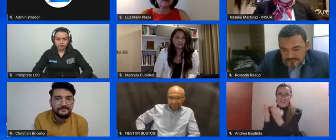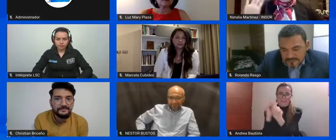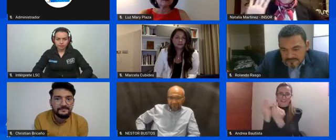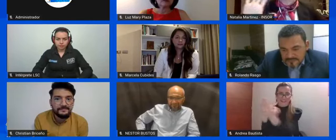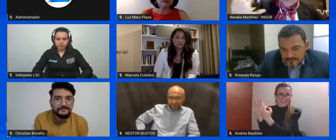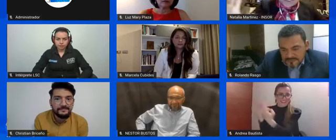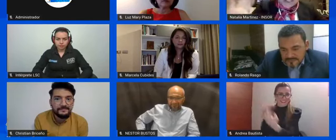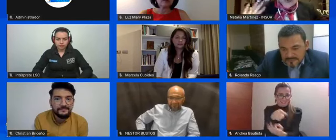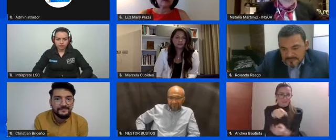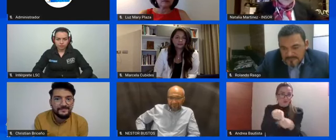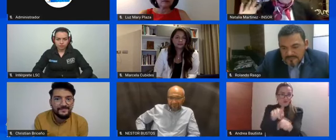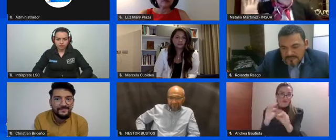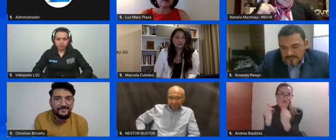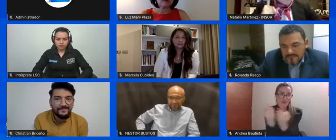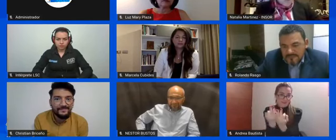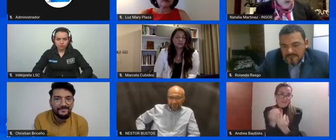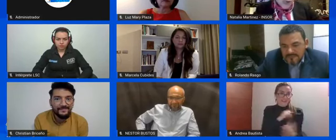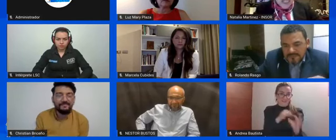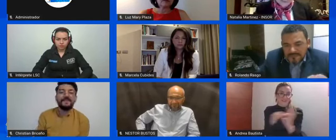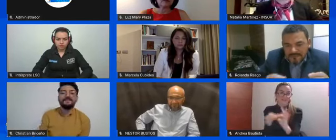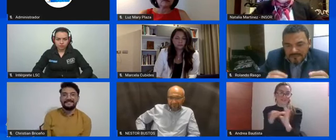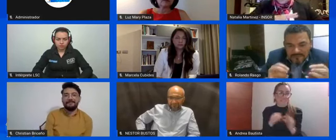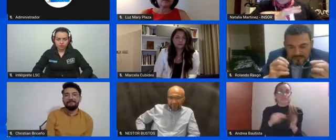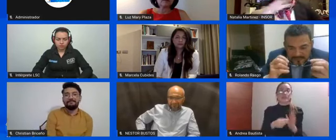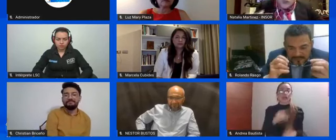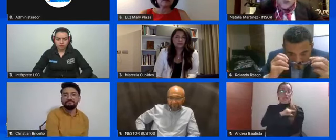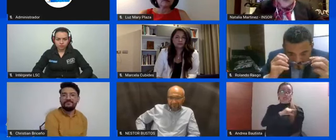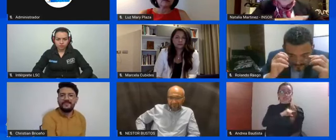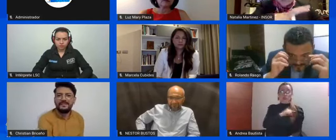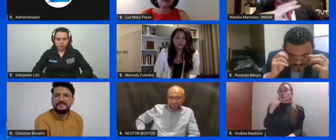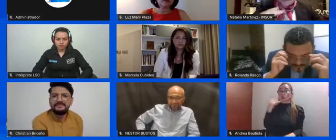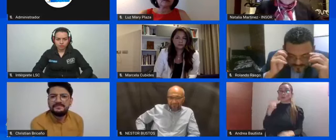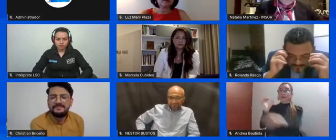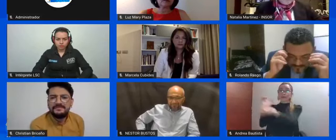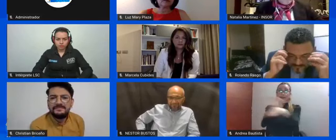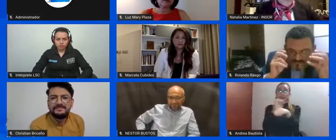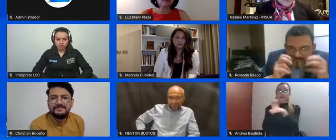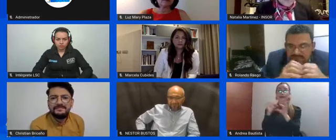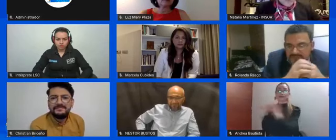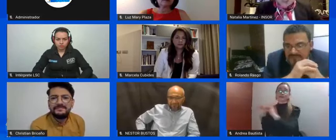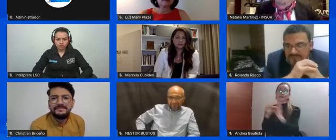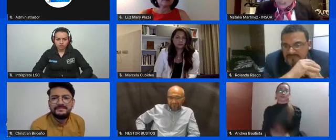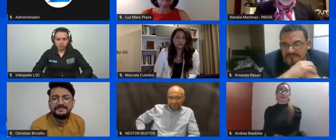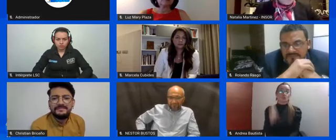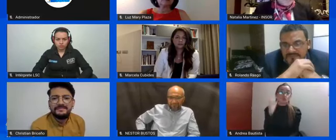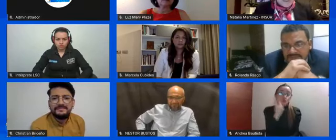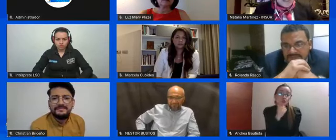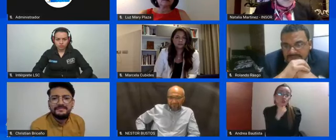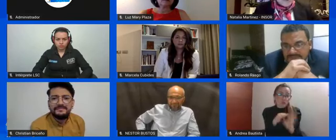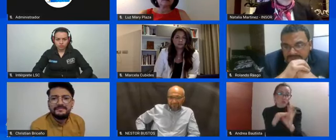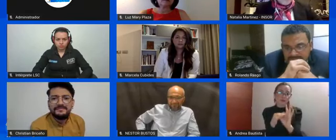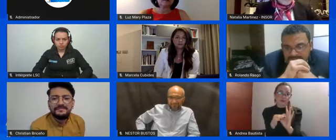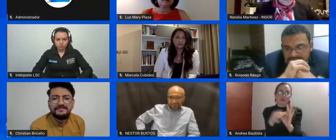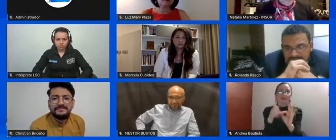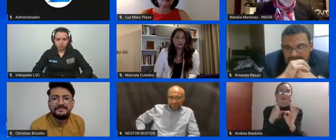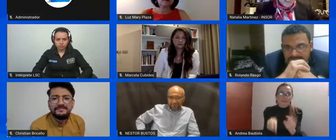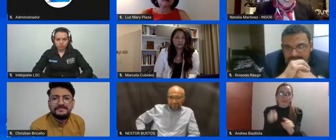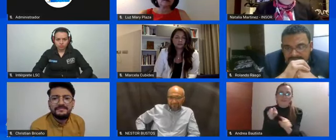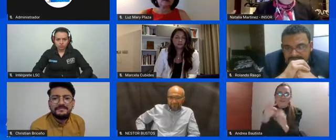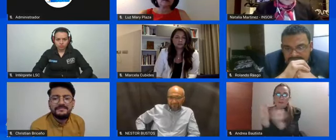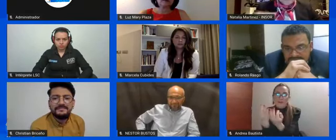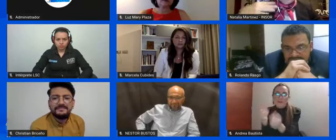públicas, no solamente ha sido con la comunidad sorda, sino con todo lo que está alrededor de la comunidad sorda. Y también nos destacaban ahorita en